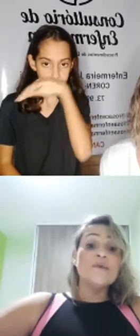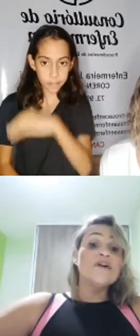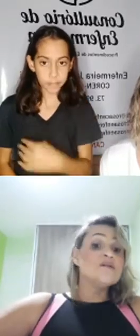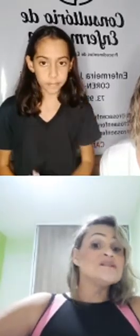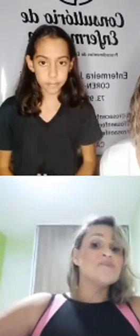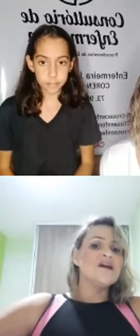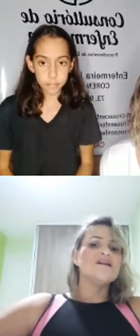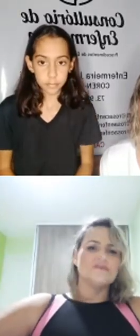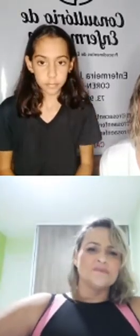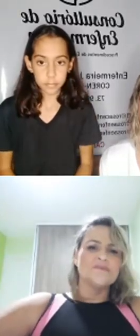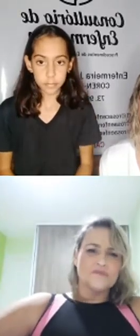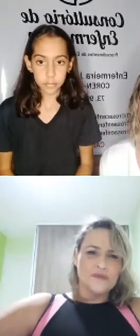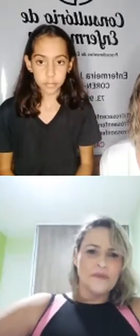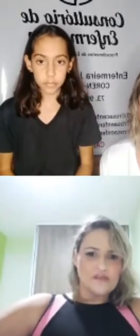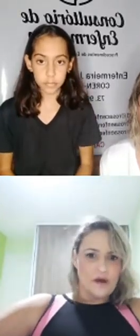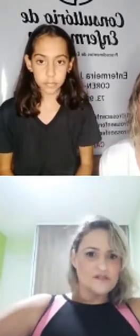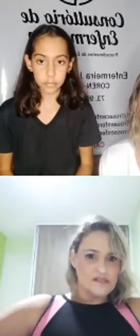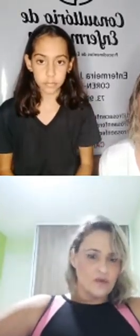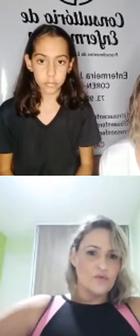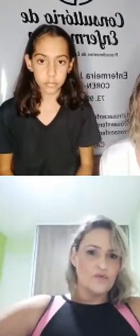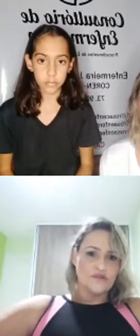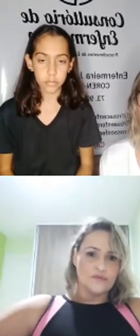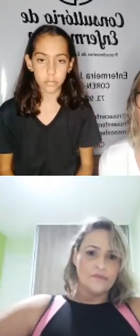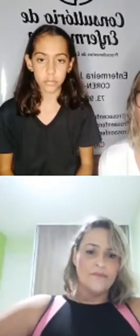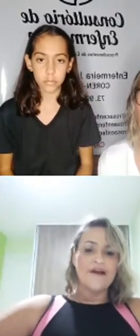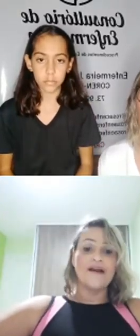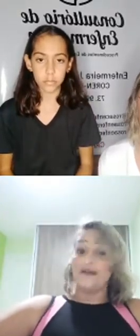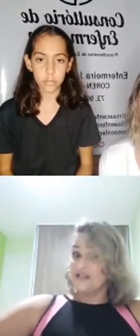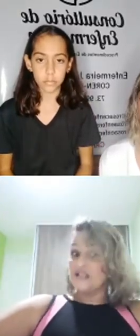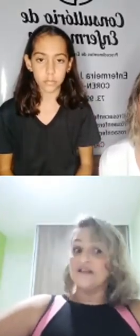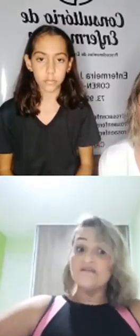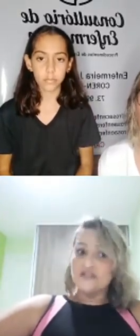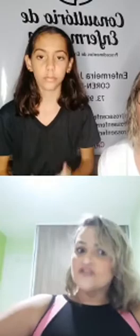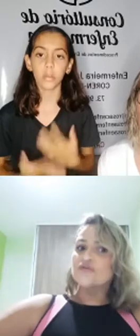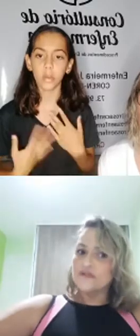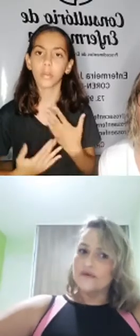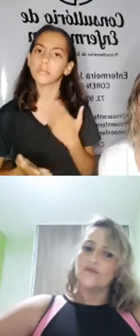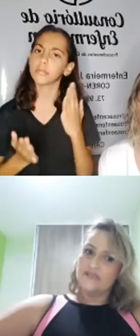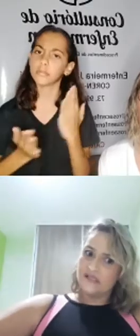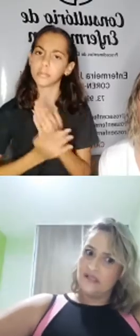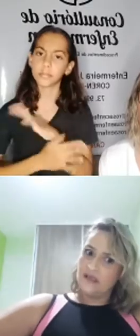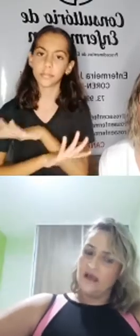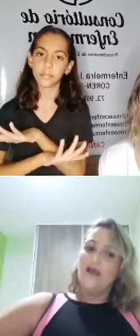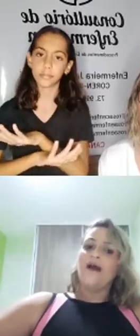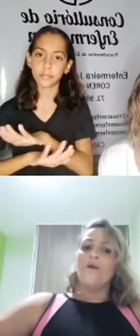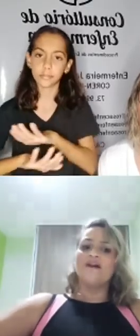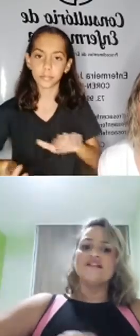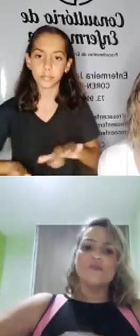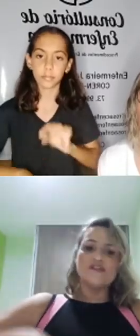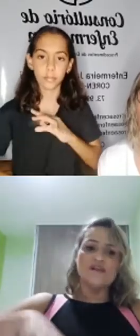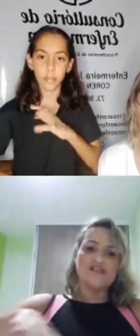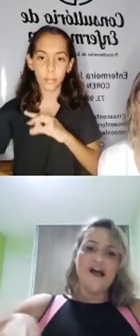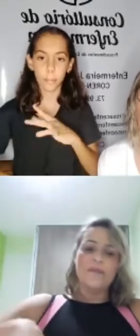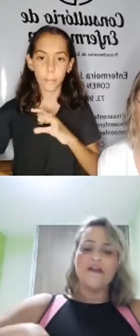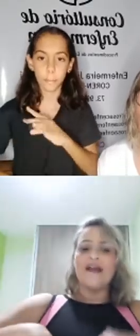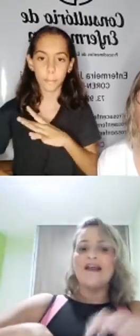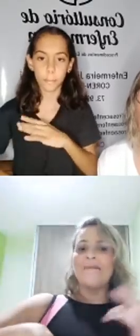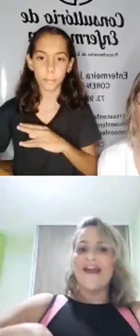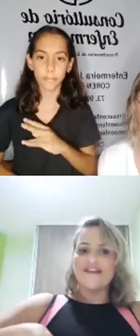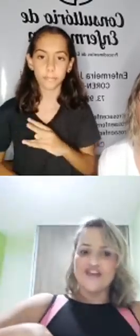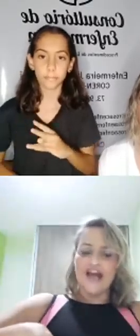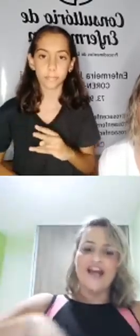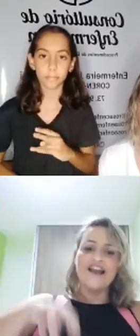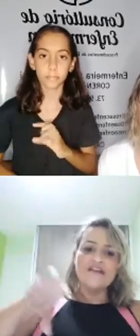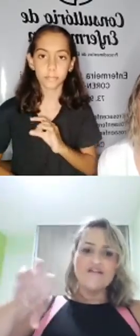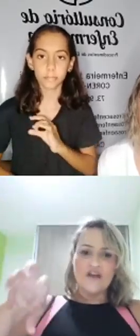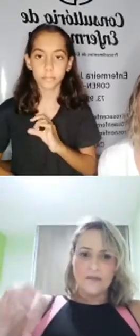quebrar um pouquinho esse medo do pessoal de saúde, porque a gente tem visto isso acontecer. Quando as pessoas sabem, ela é